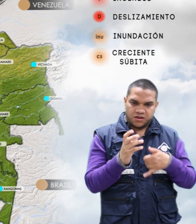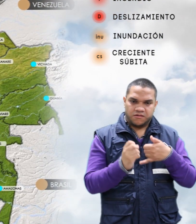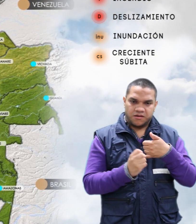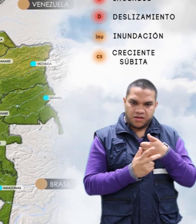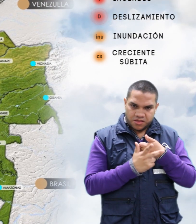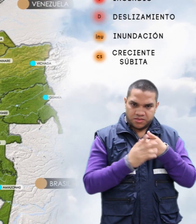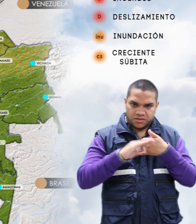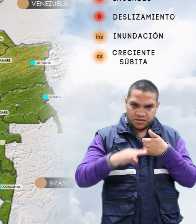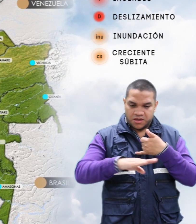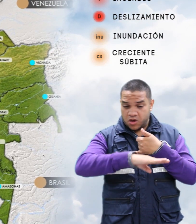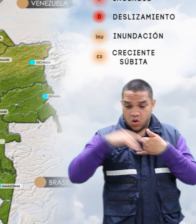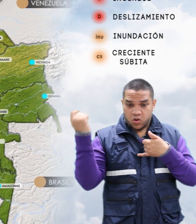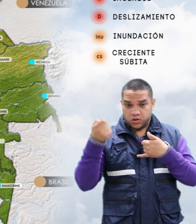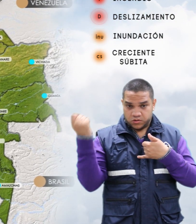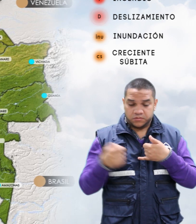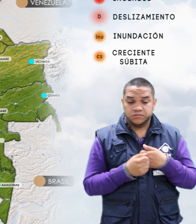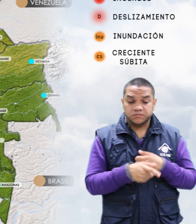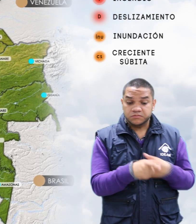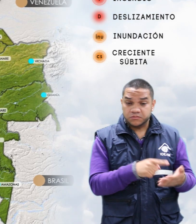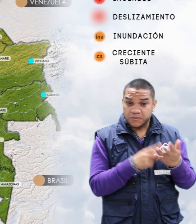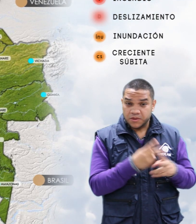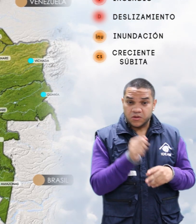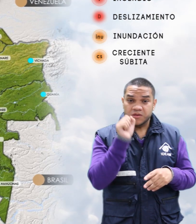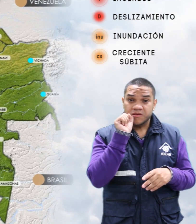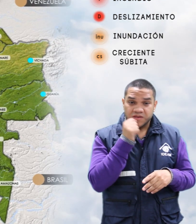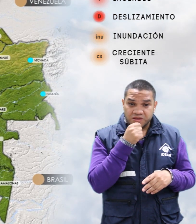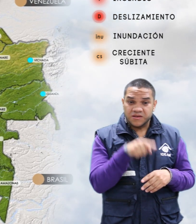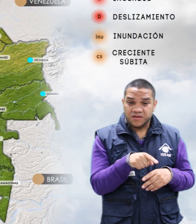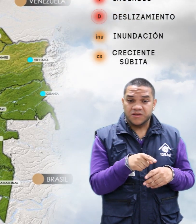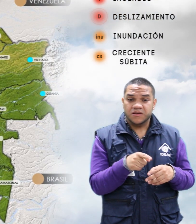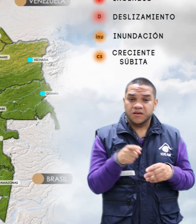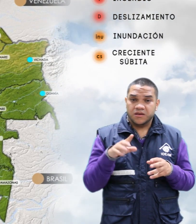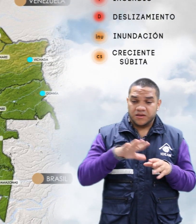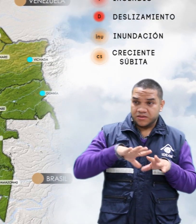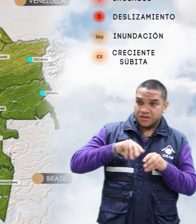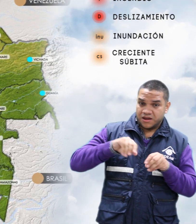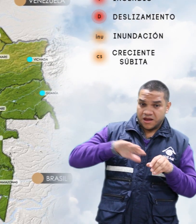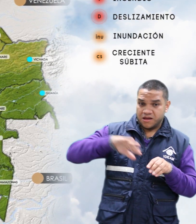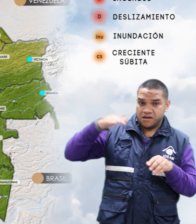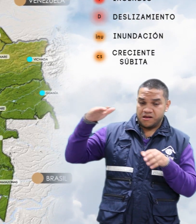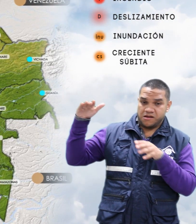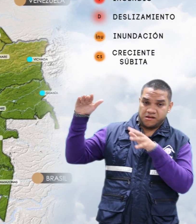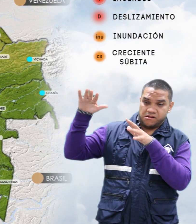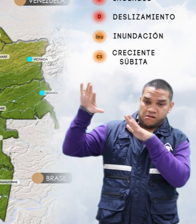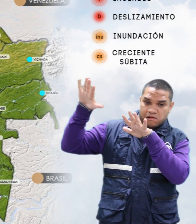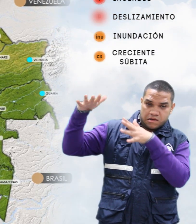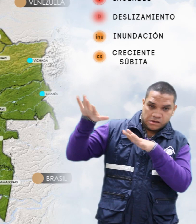Orinoquía. Alerta naranja por probabilidad moderada de deslizamientos de tierra en sectores inestables o de alta